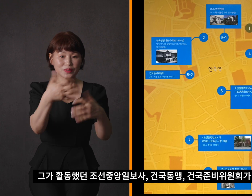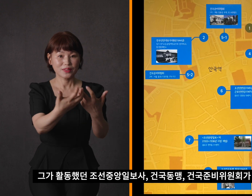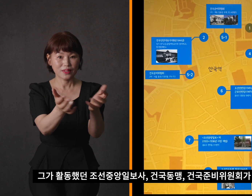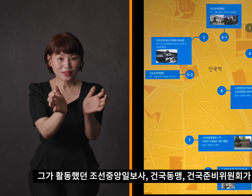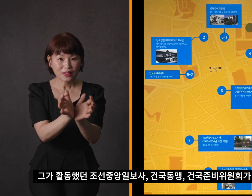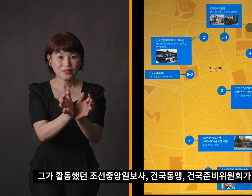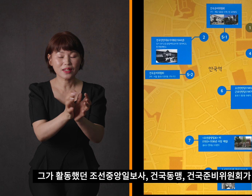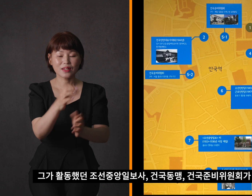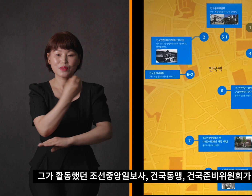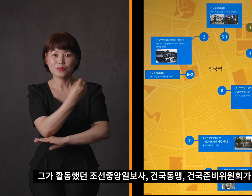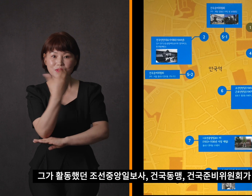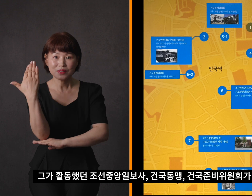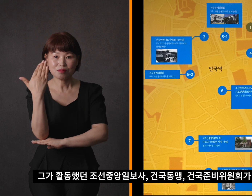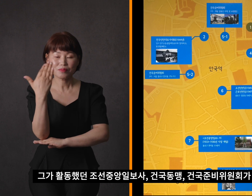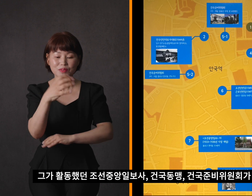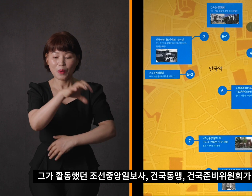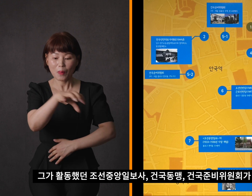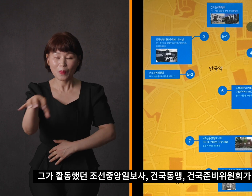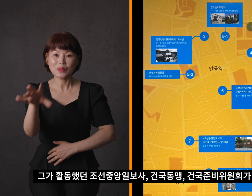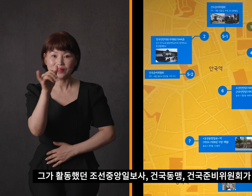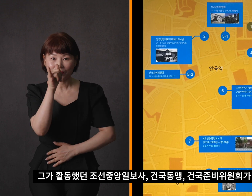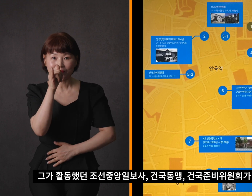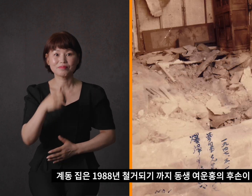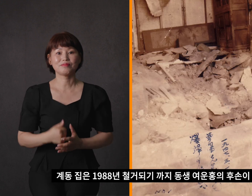건국동맹, 건국준비위원회가 자리해 있습니다.